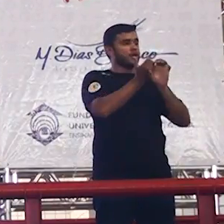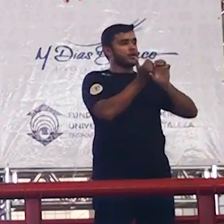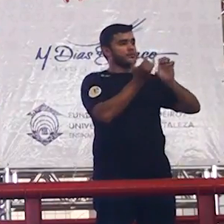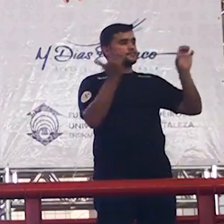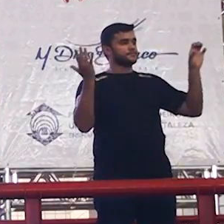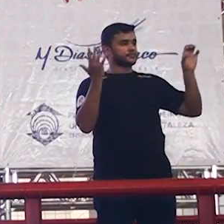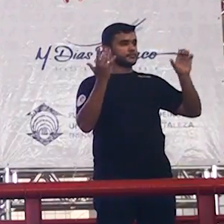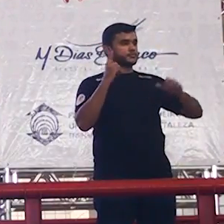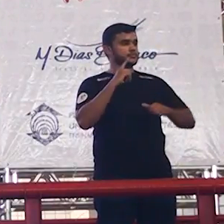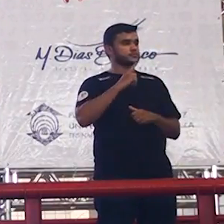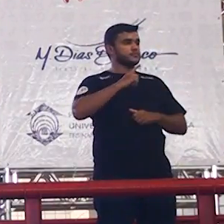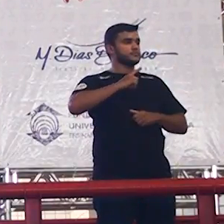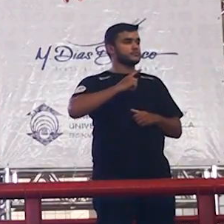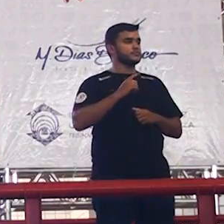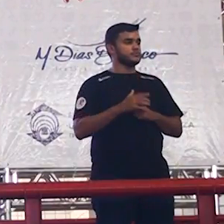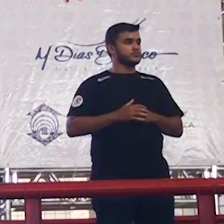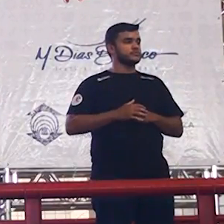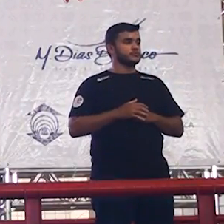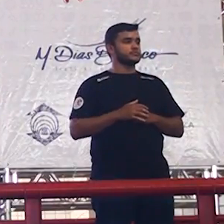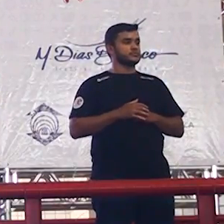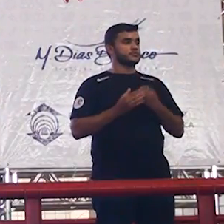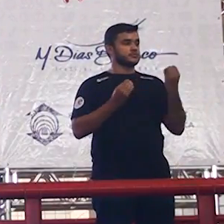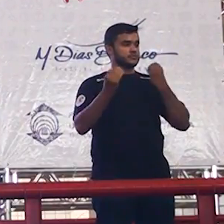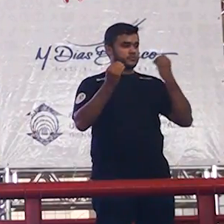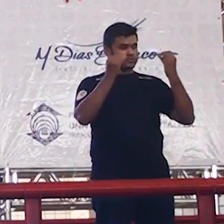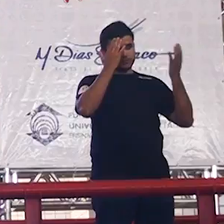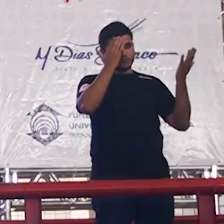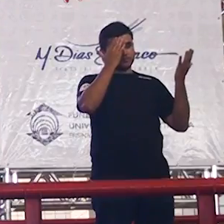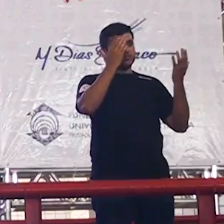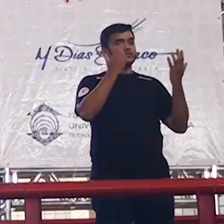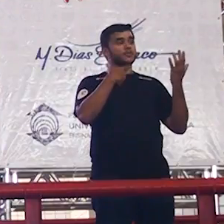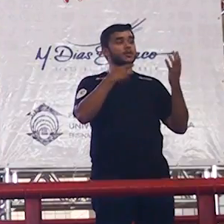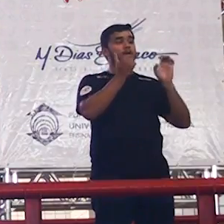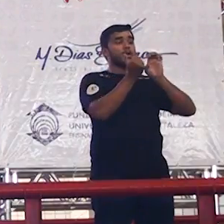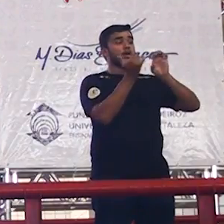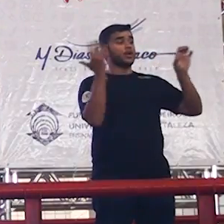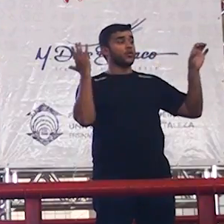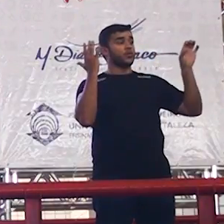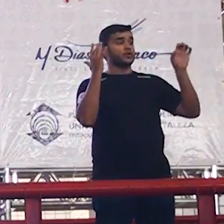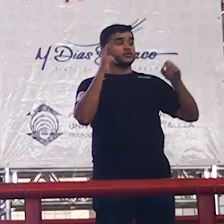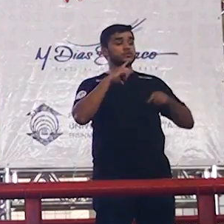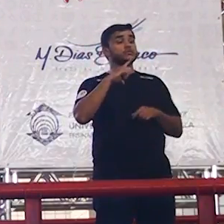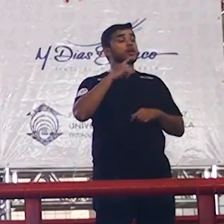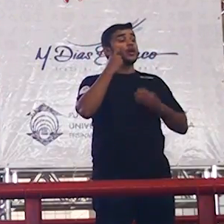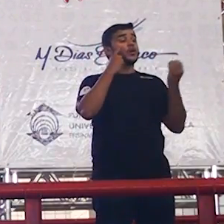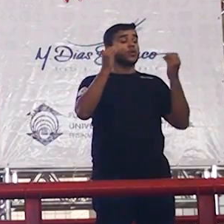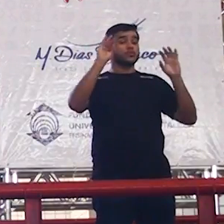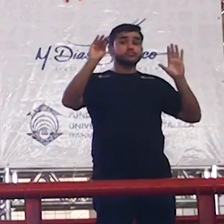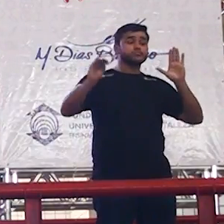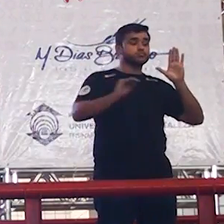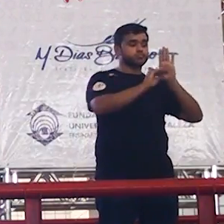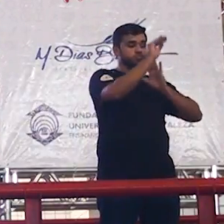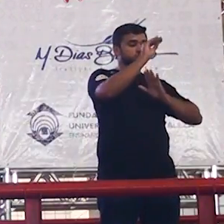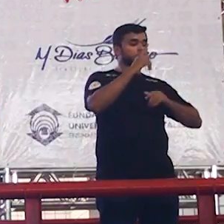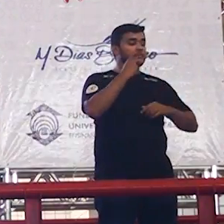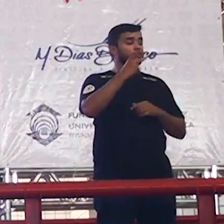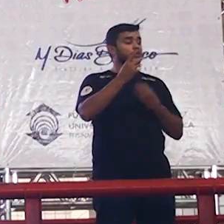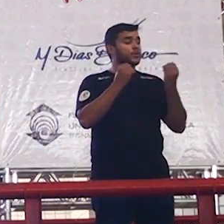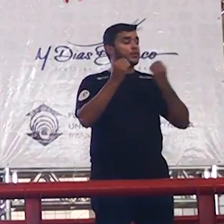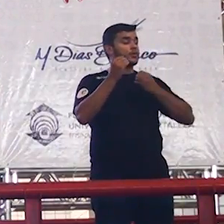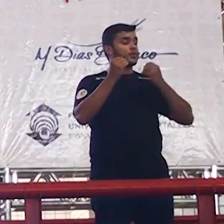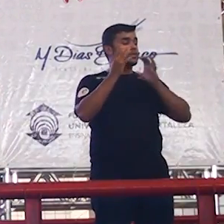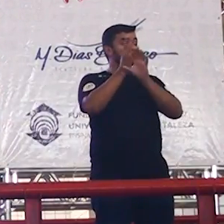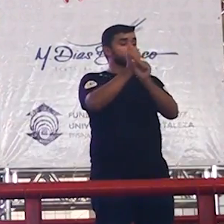do segundo grau. Como é que calcula a equação do segundo grau? As raízes de uma equação do